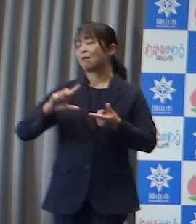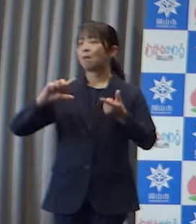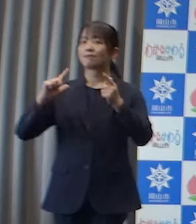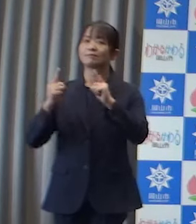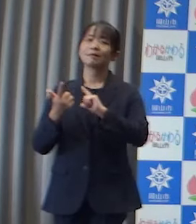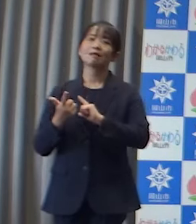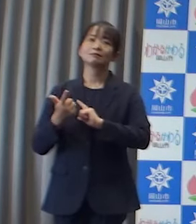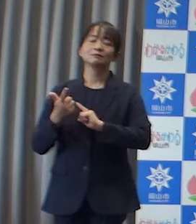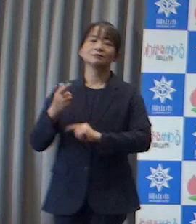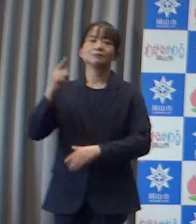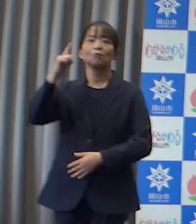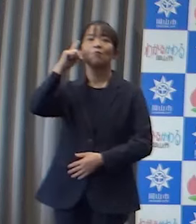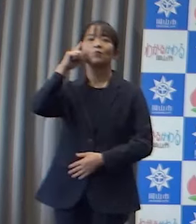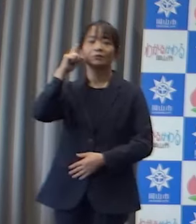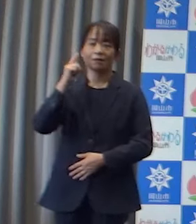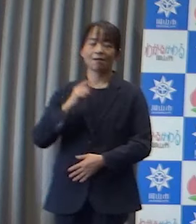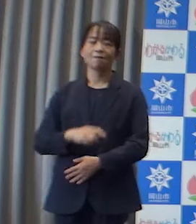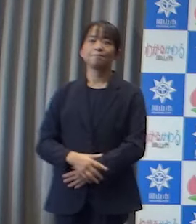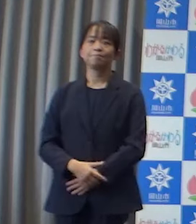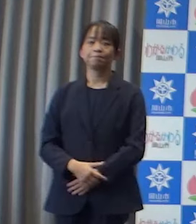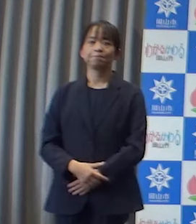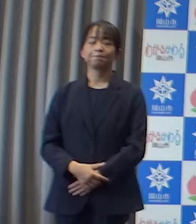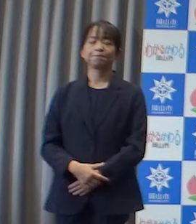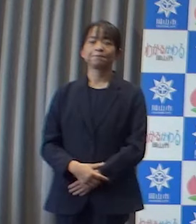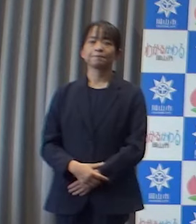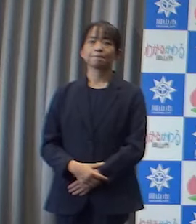思っておりますが、ただ